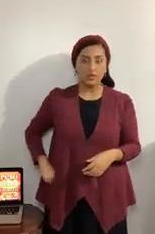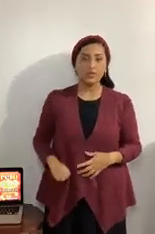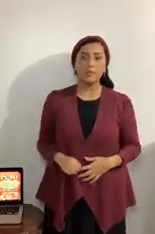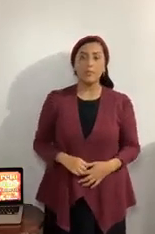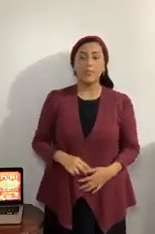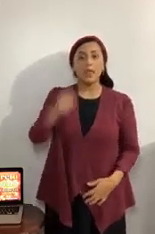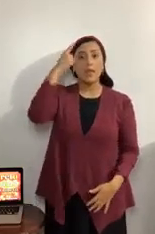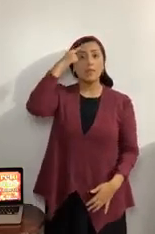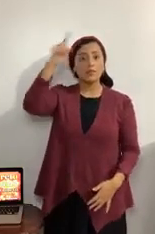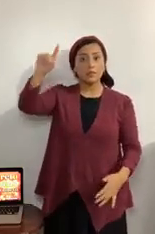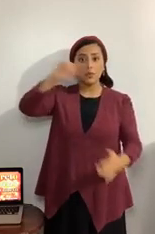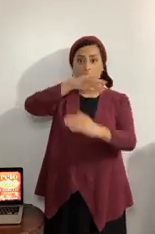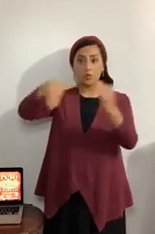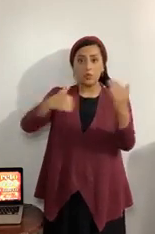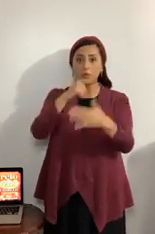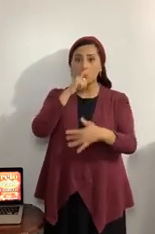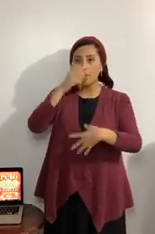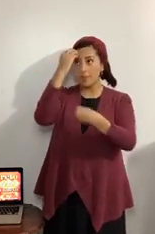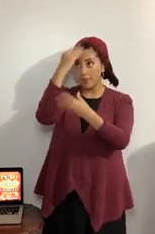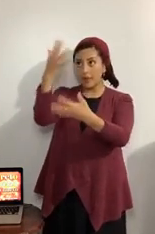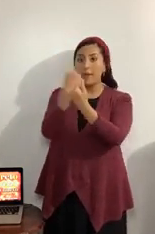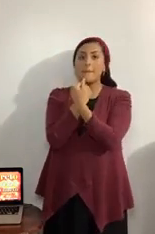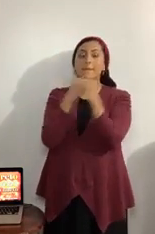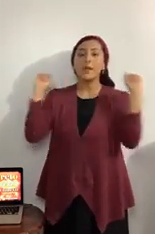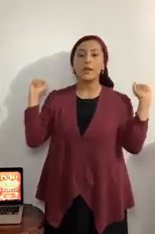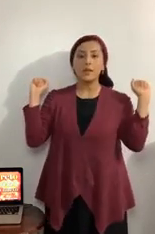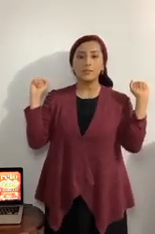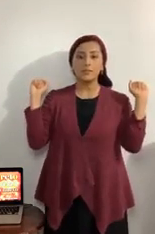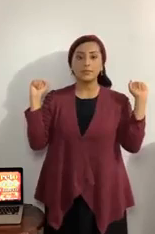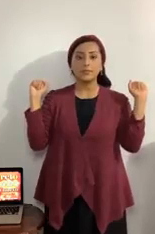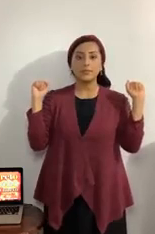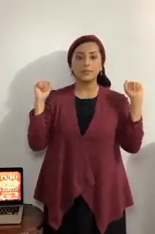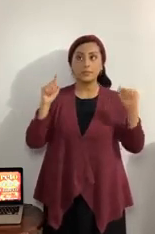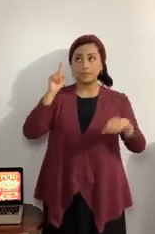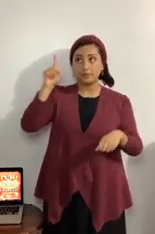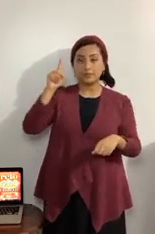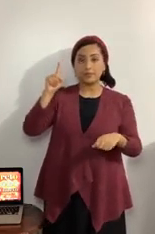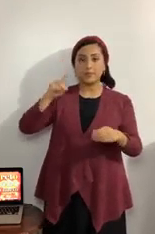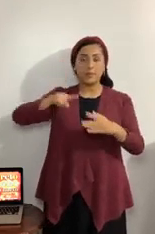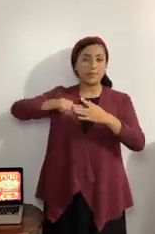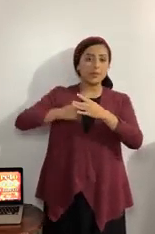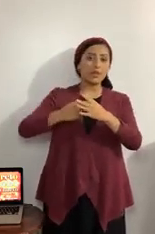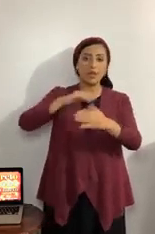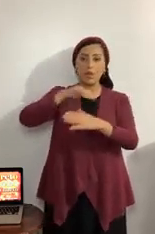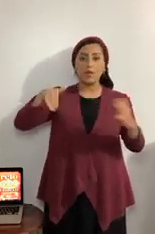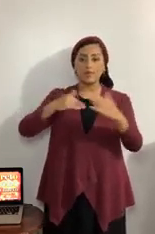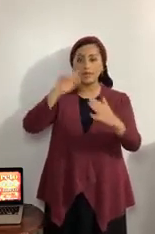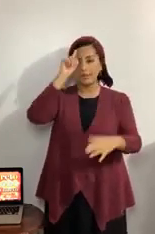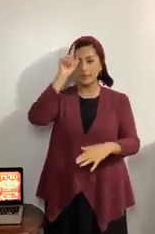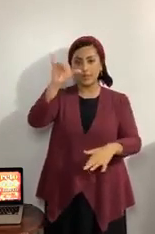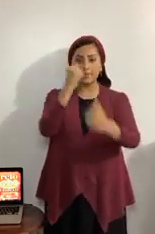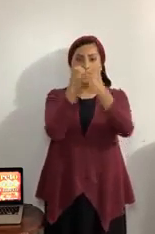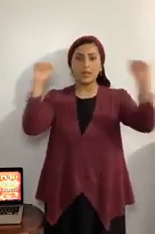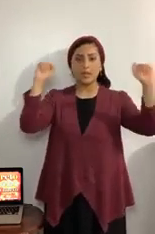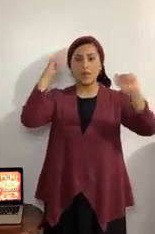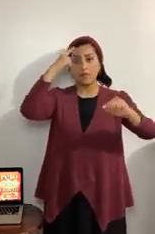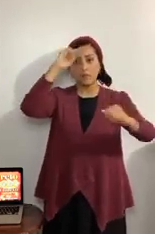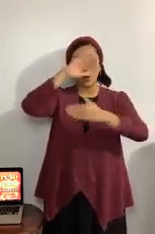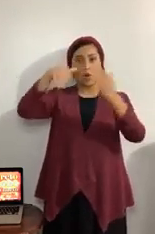para que todos los que le obedezcan se salven. Él es autor de eterna salvación para todos los